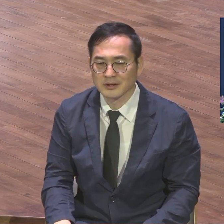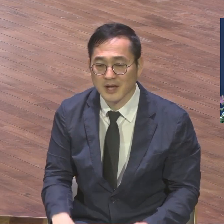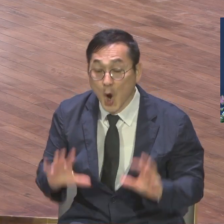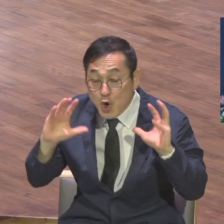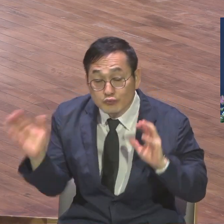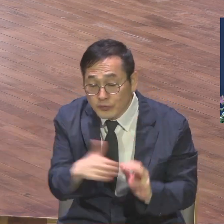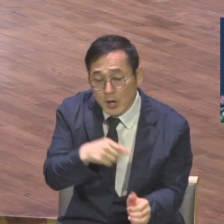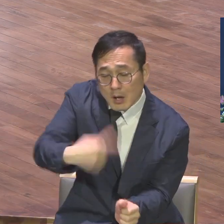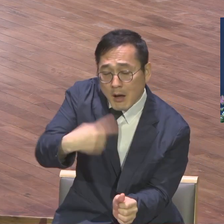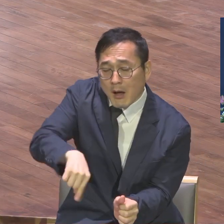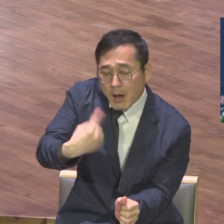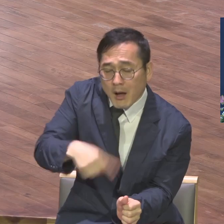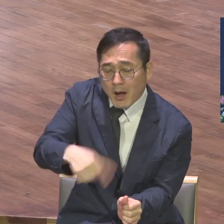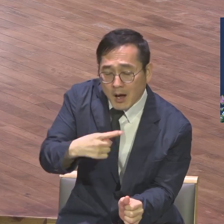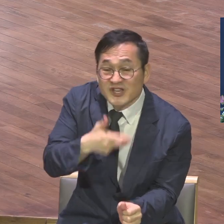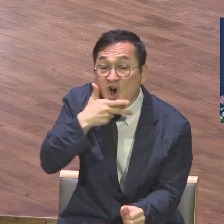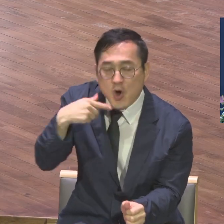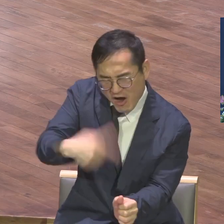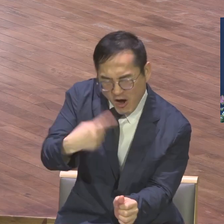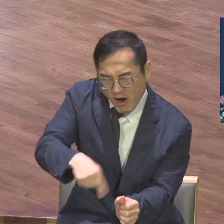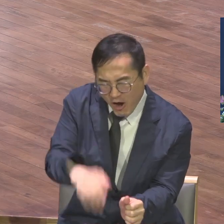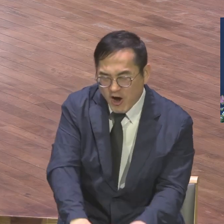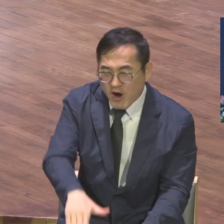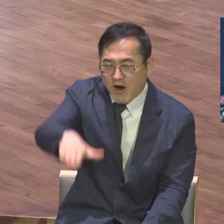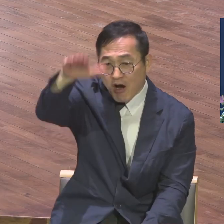지키면서 영어 실력은 100위권 안에